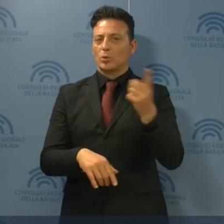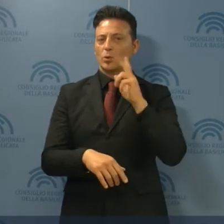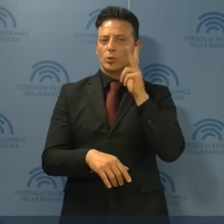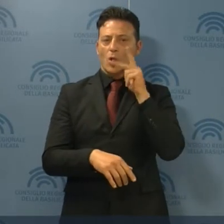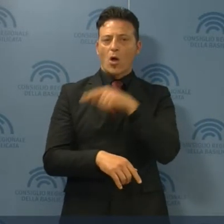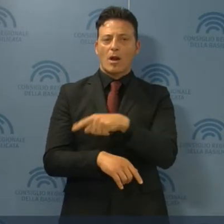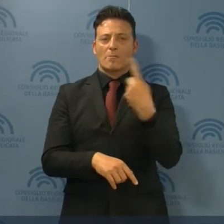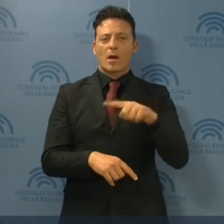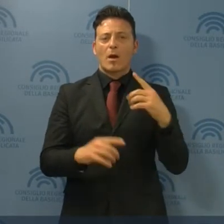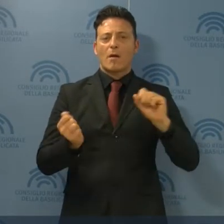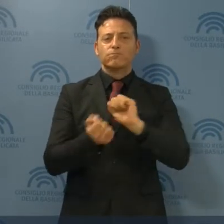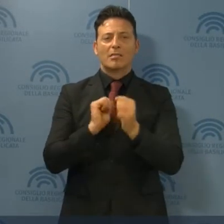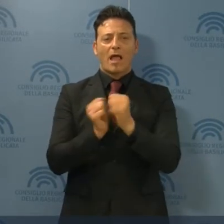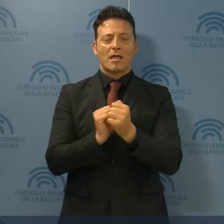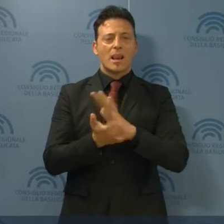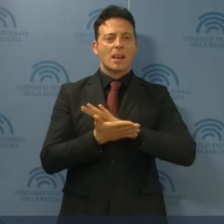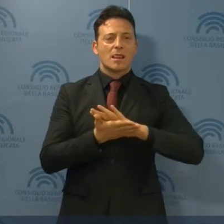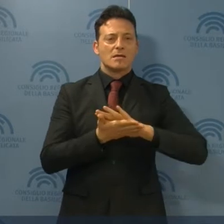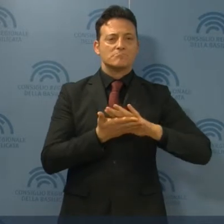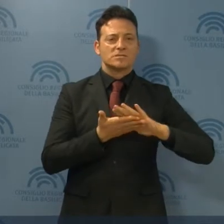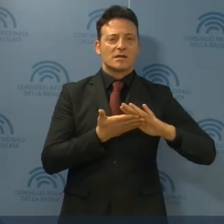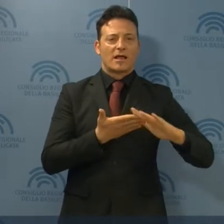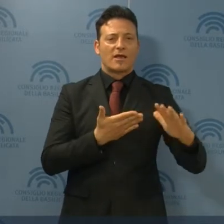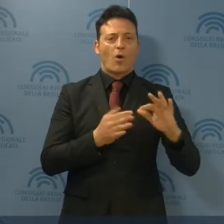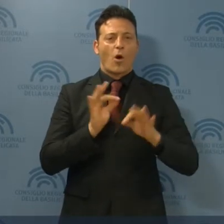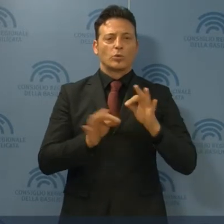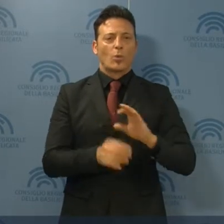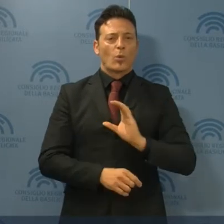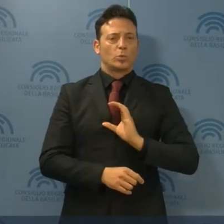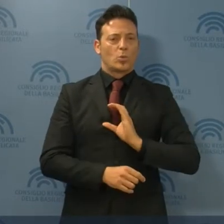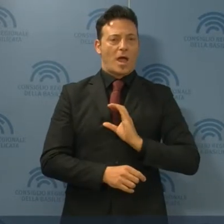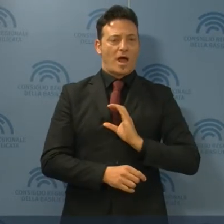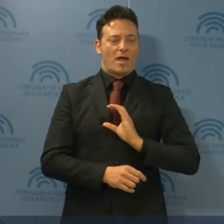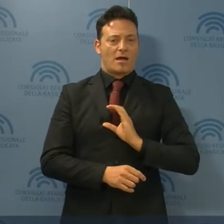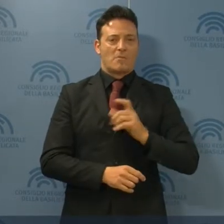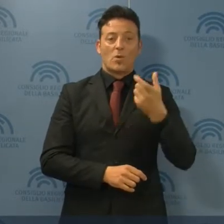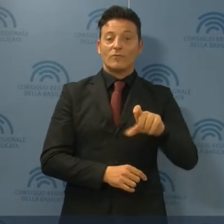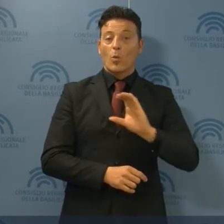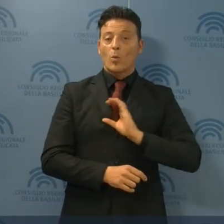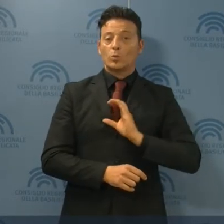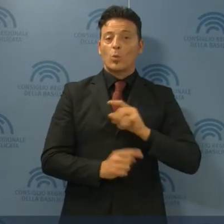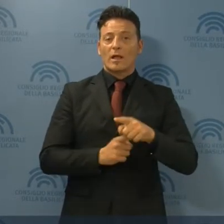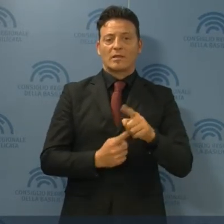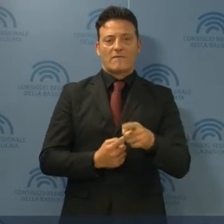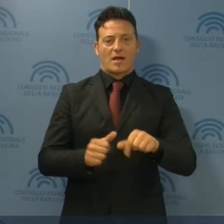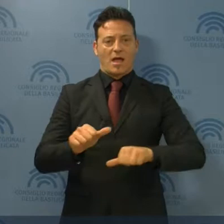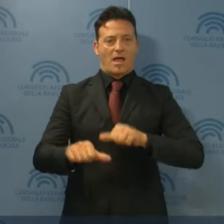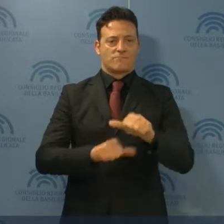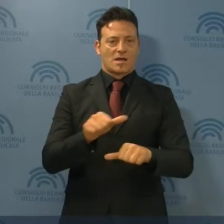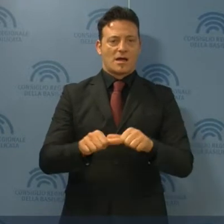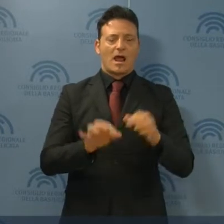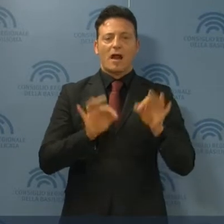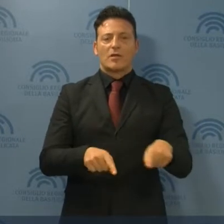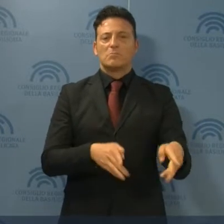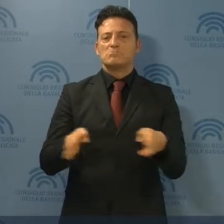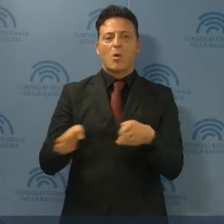per una battaglia limpida e netta anche di ordine culturale perché la cultura che va cambiata ed è arrivato